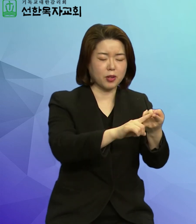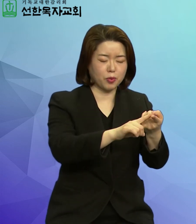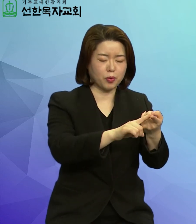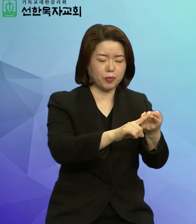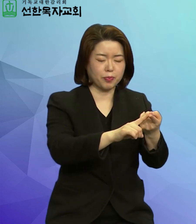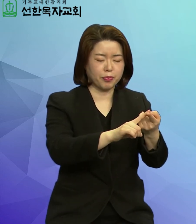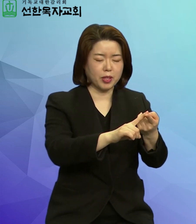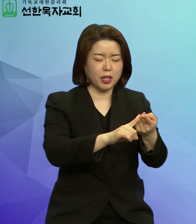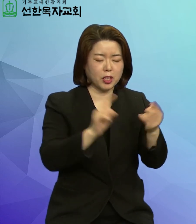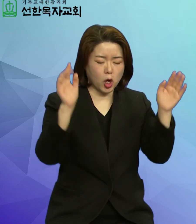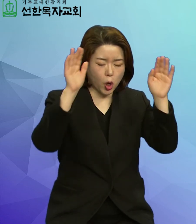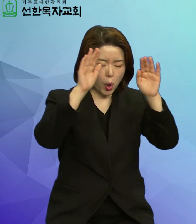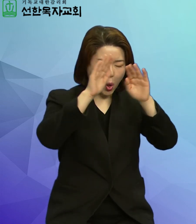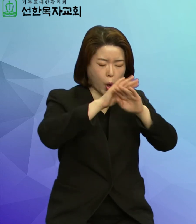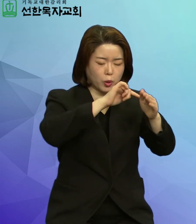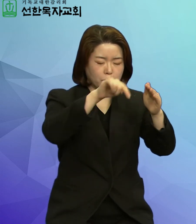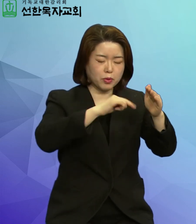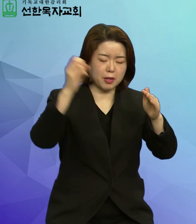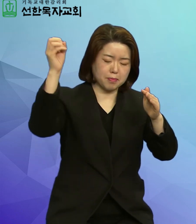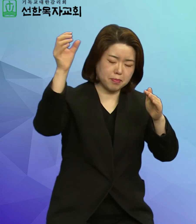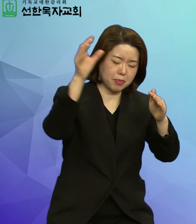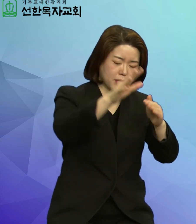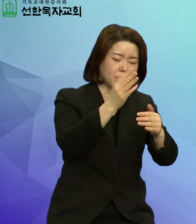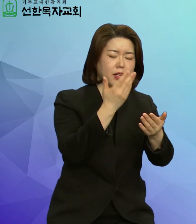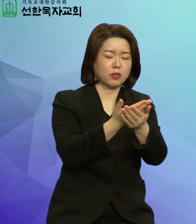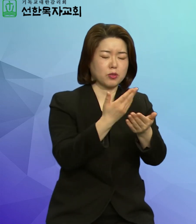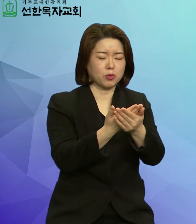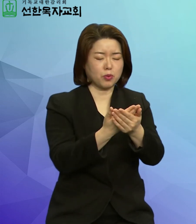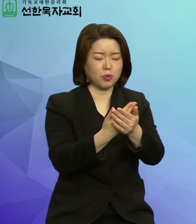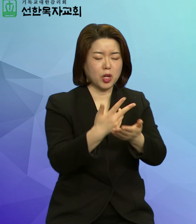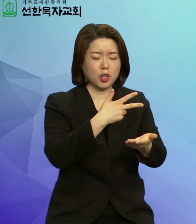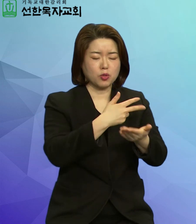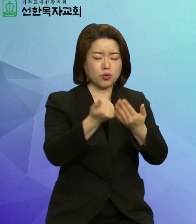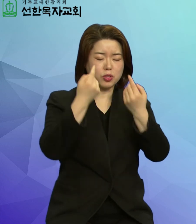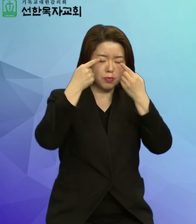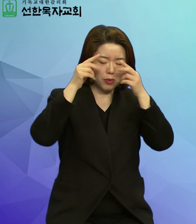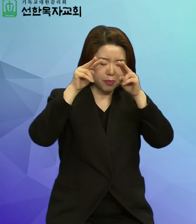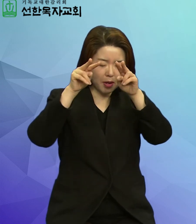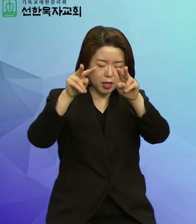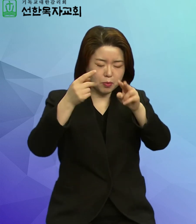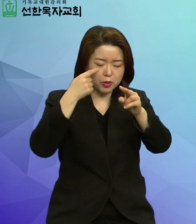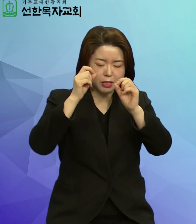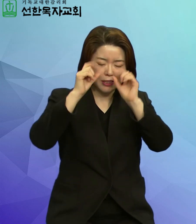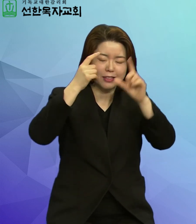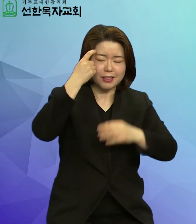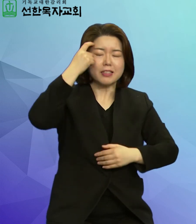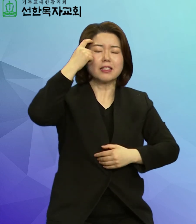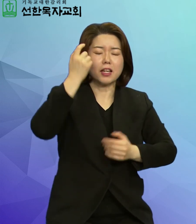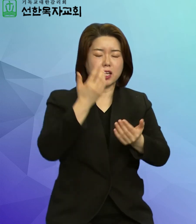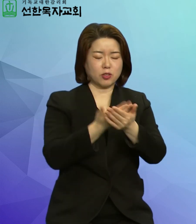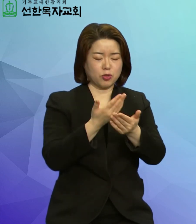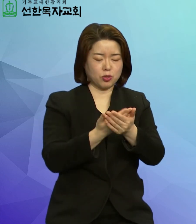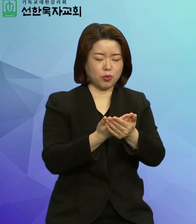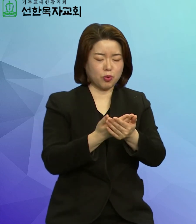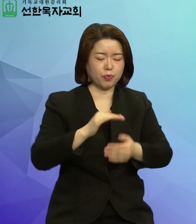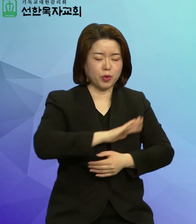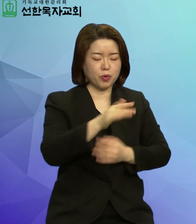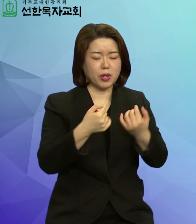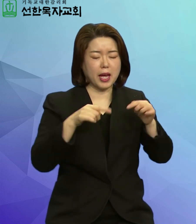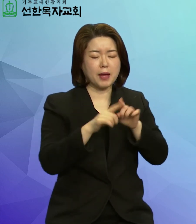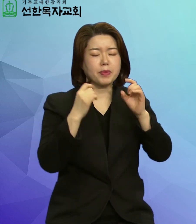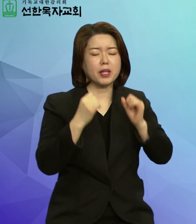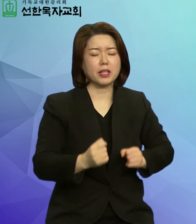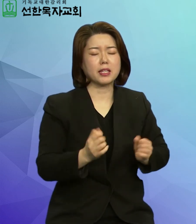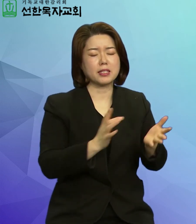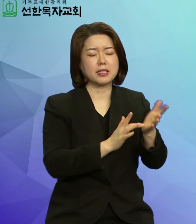말씀 그대로 어둠 속에 빛이 비추게 하시고 주님을 바라보는 눈이 뜨이게 하시고 우리와 함께